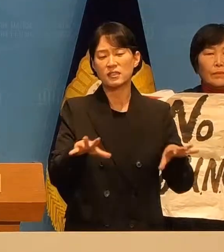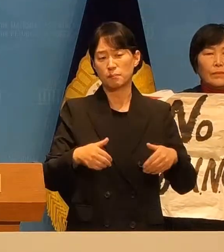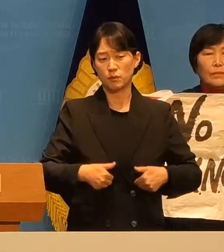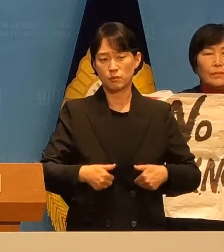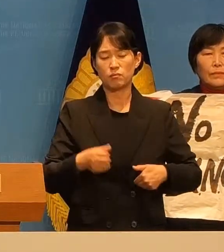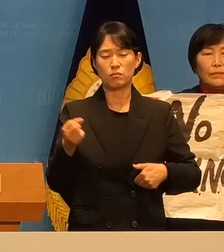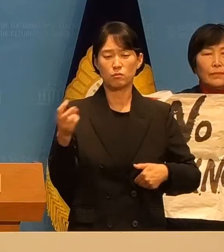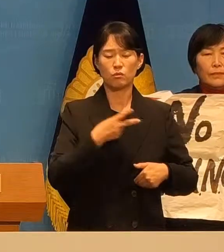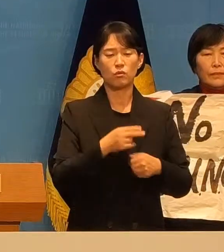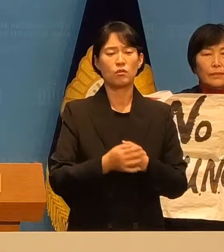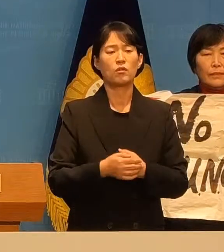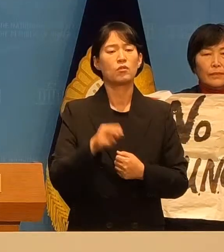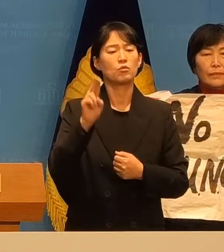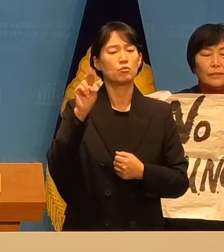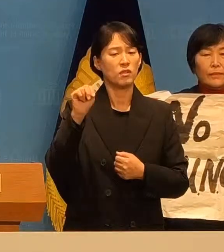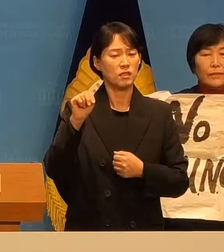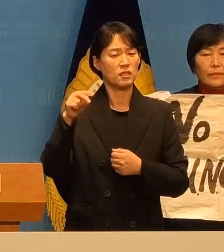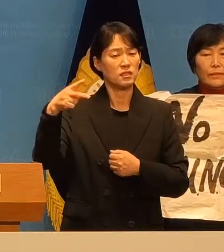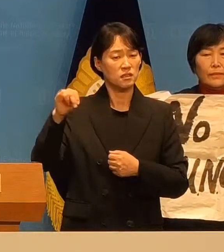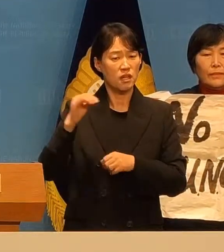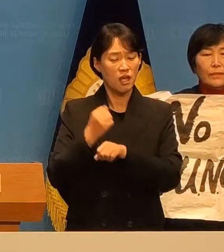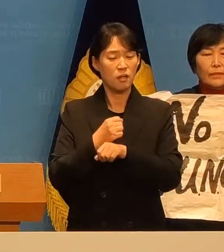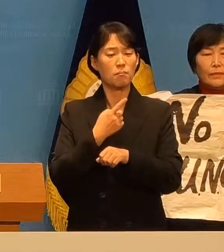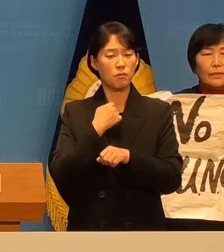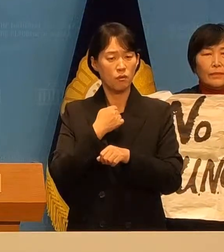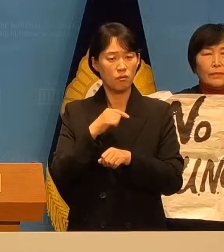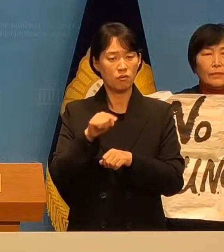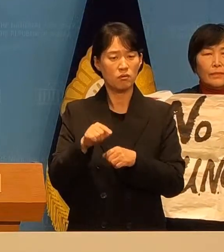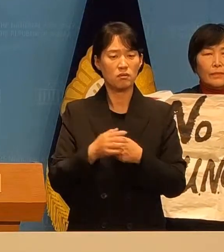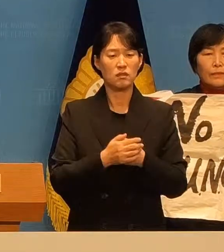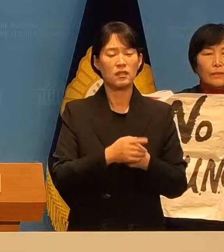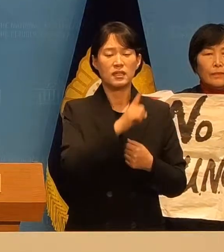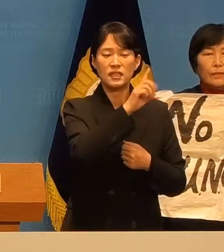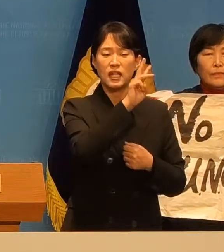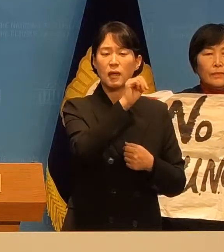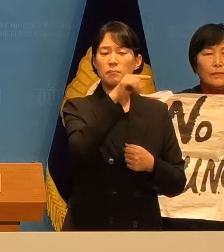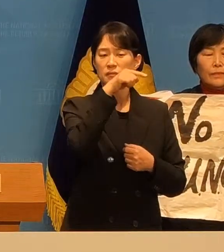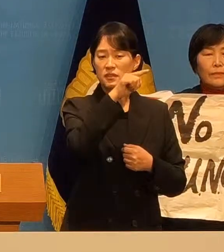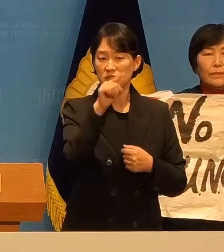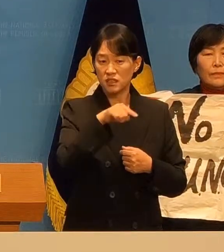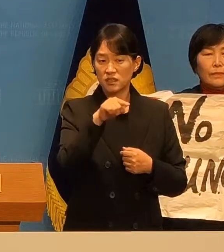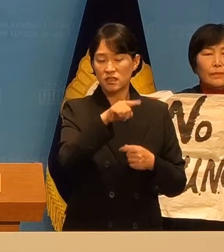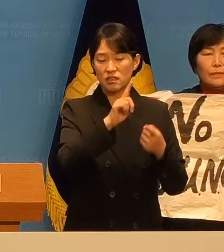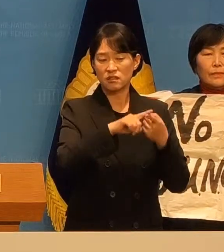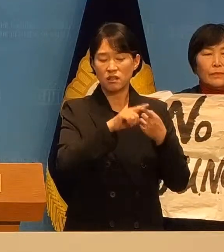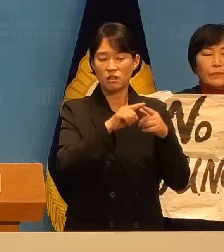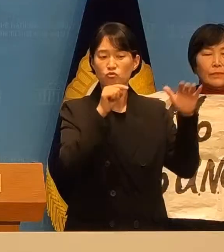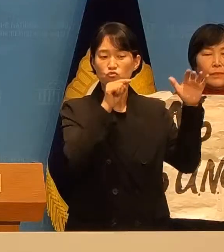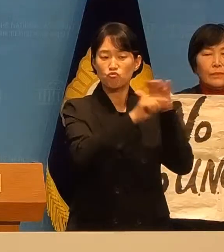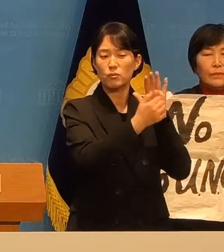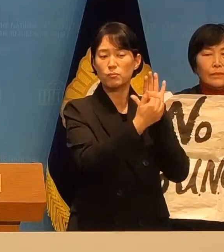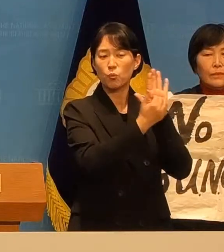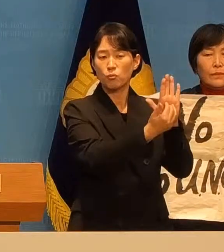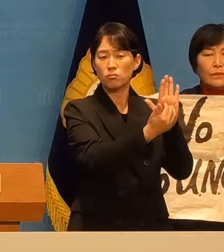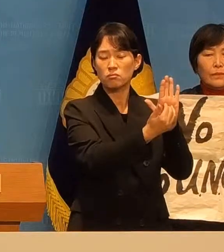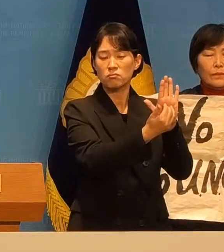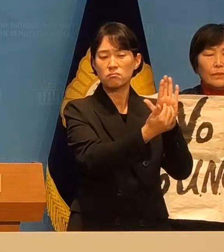최근에 UNC가 행한 이와 같은 비무장지대의 출입 통제에